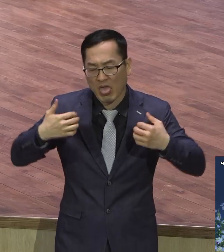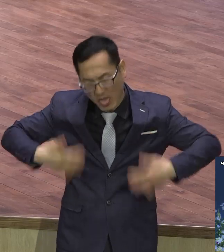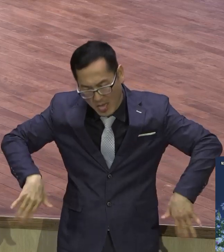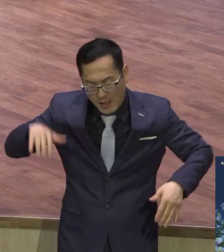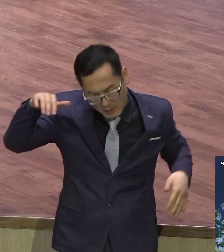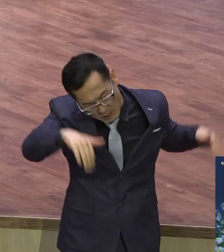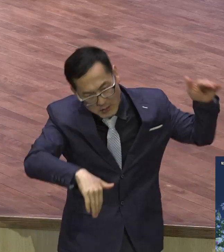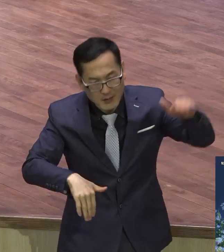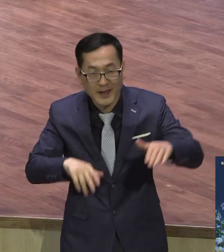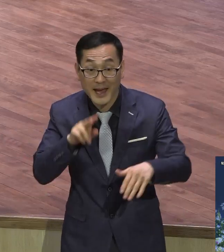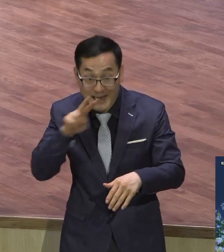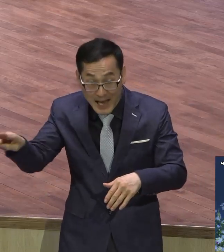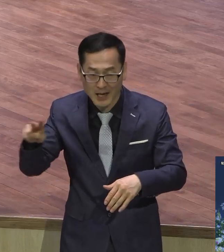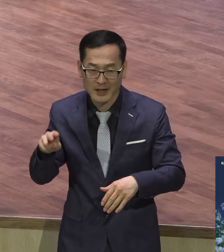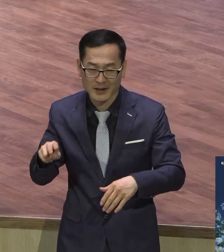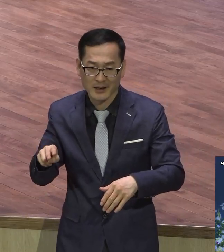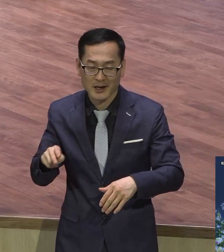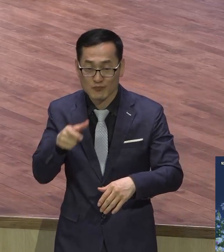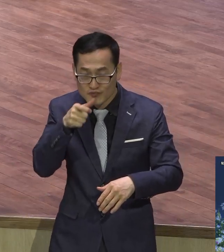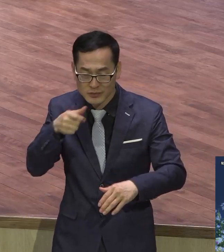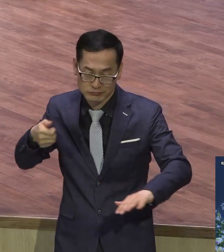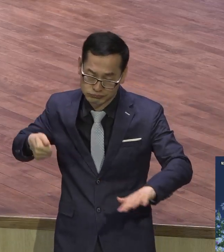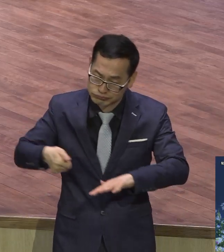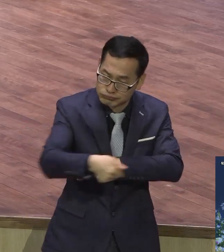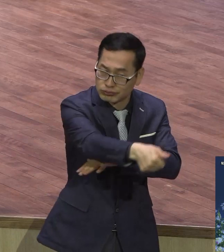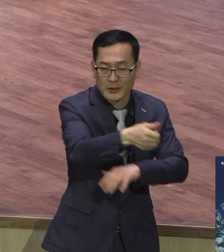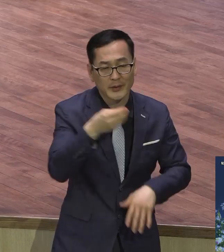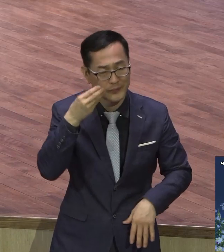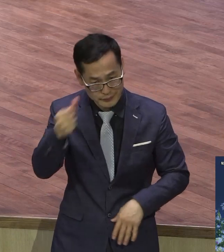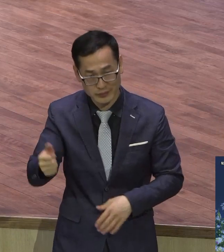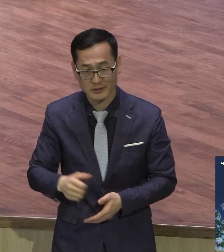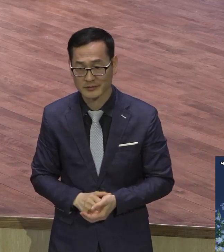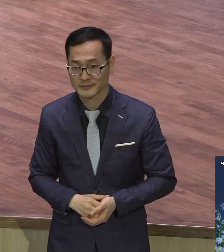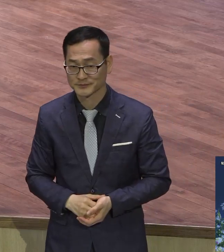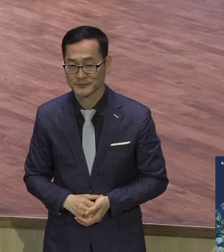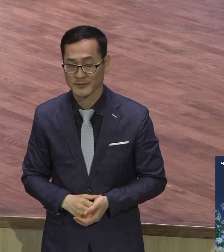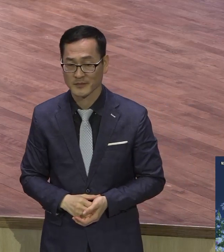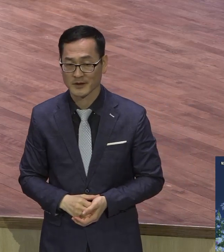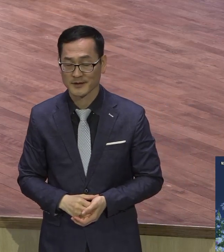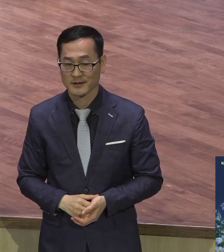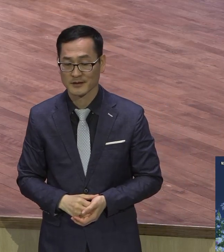힘을 빼야 우리 친구를 삼아준다. 힘을 빼라. 그런 말을 했습니다.